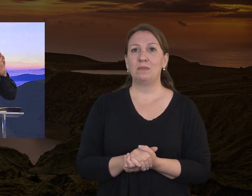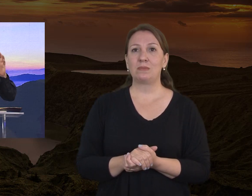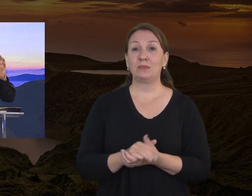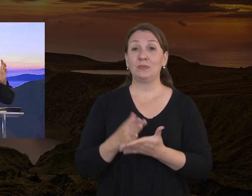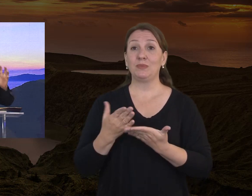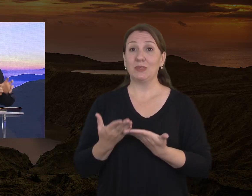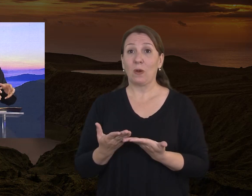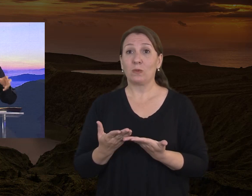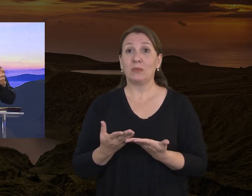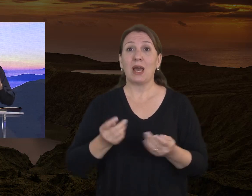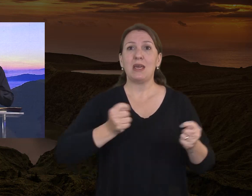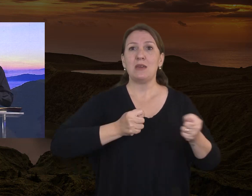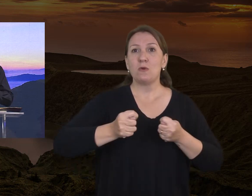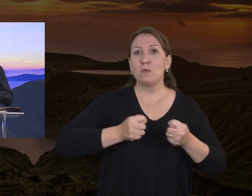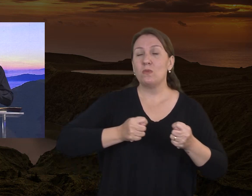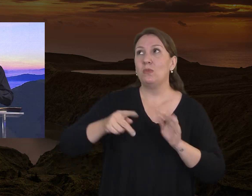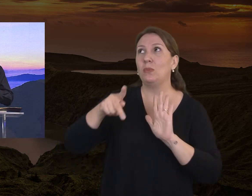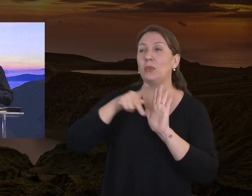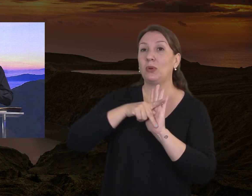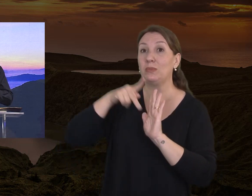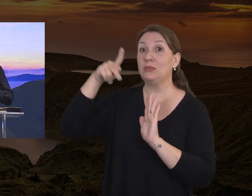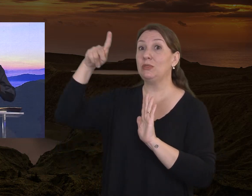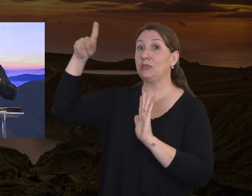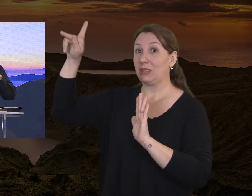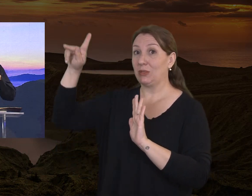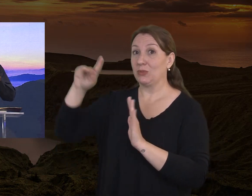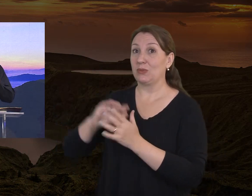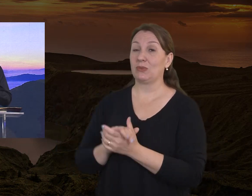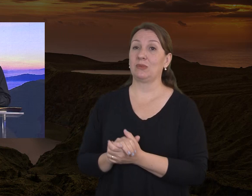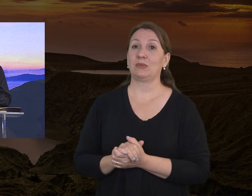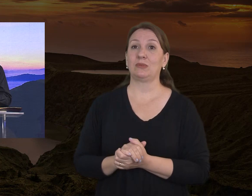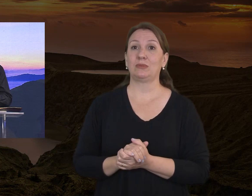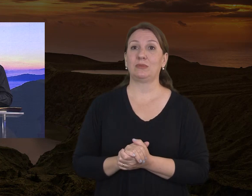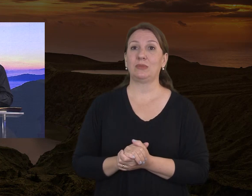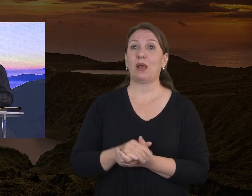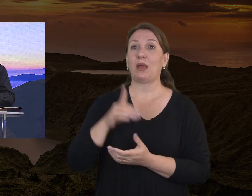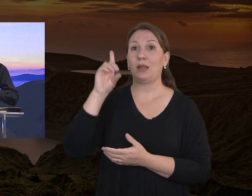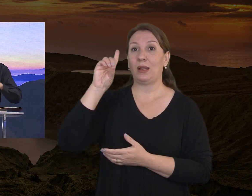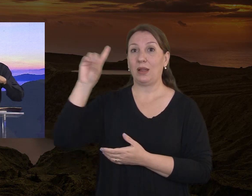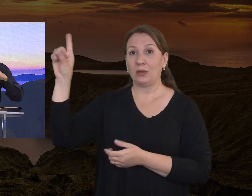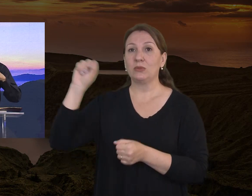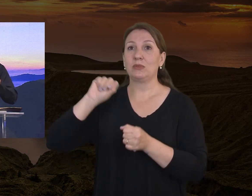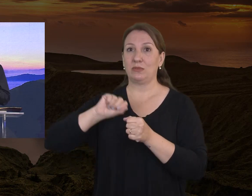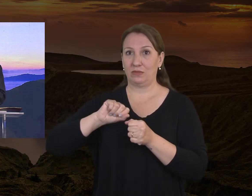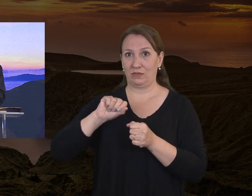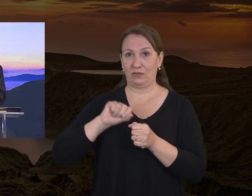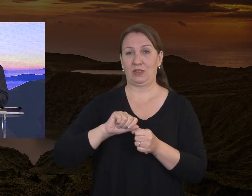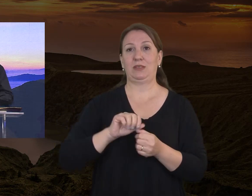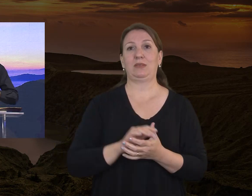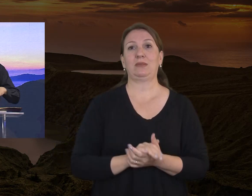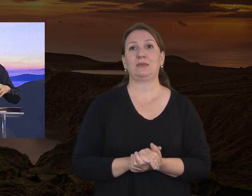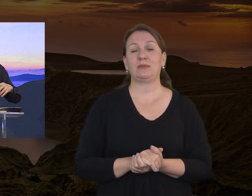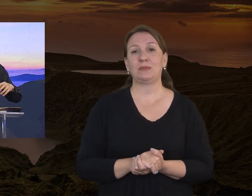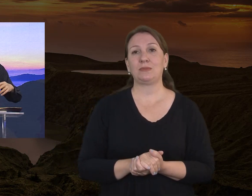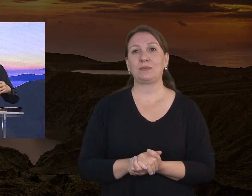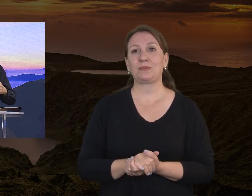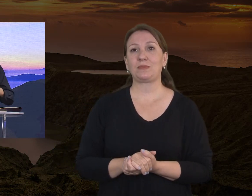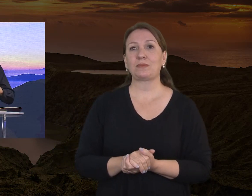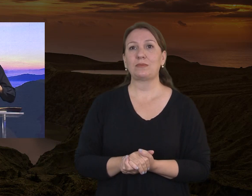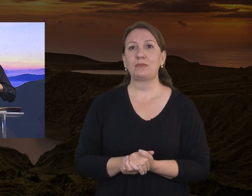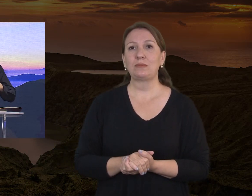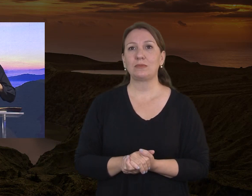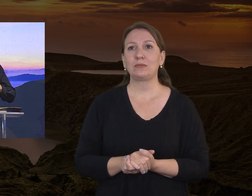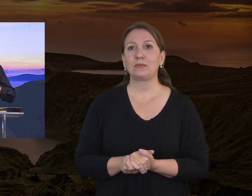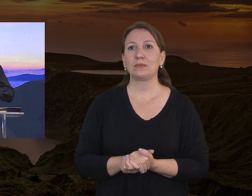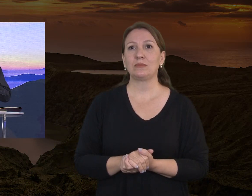a gestão de Deus no que Ele criou, para que Ele criou,